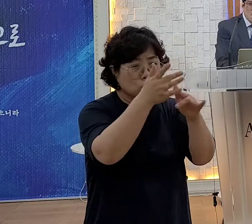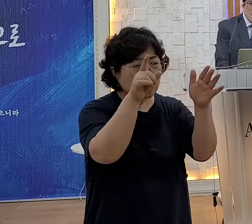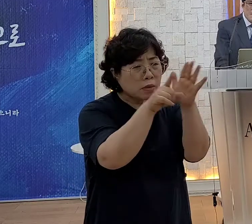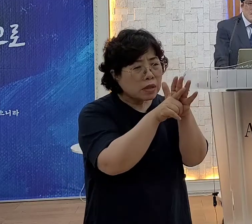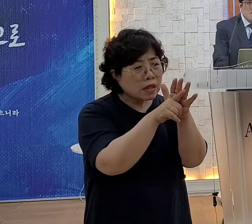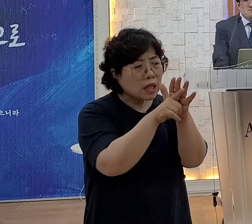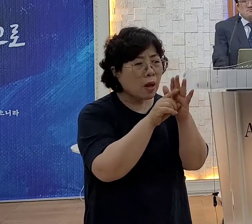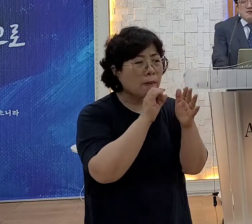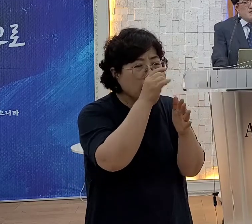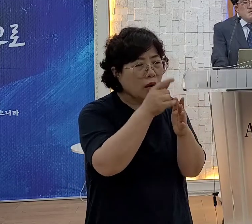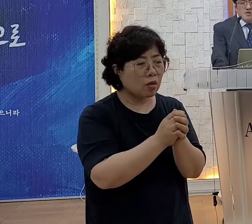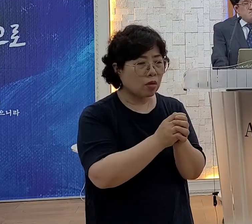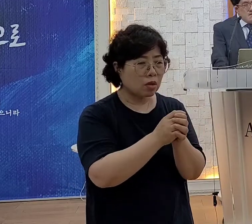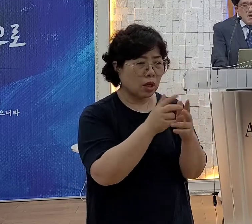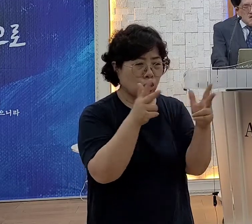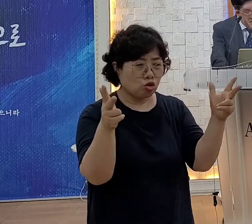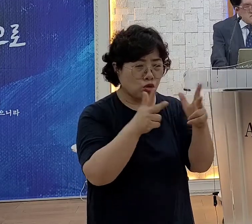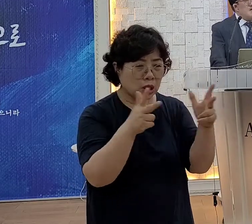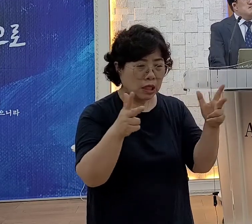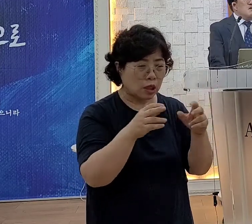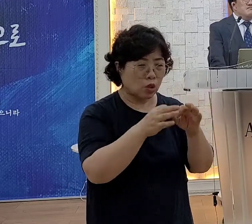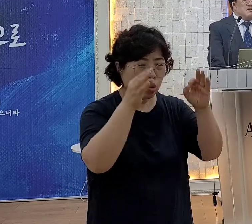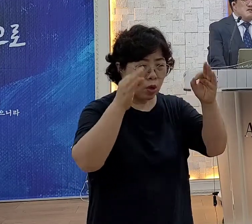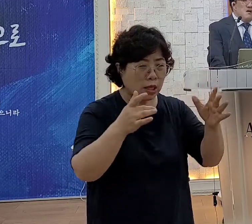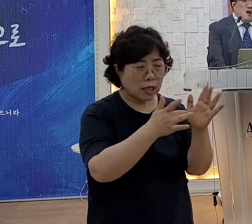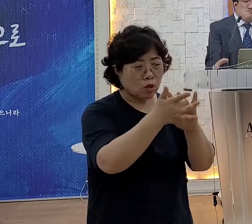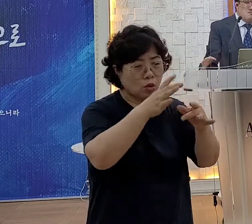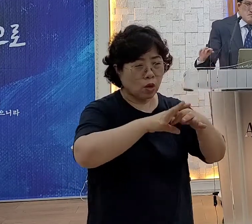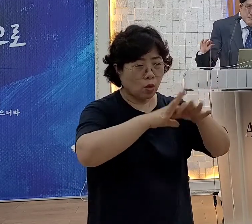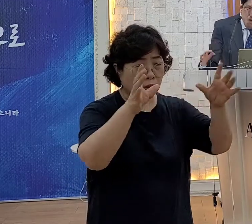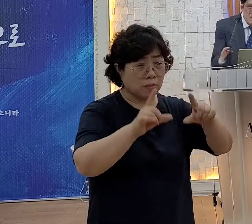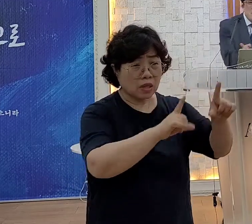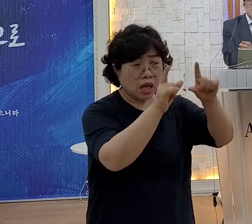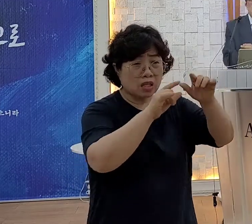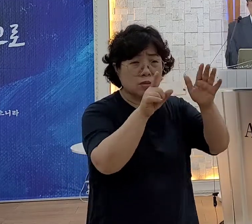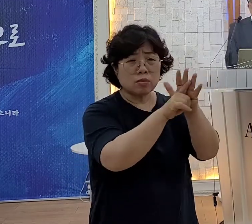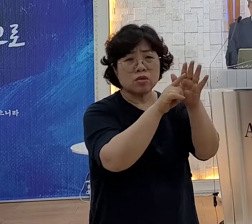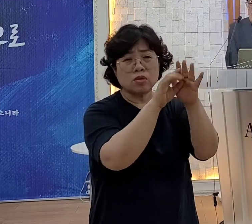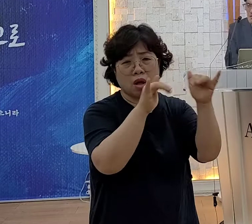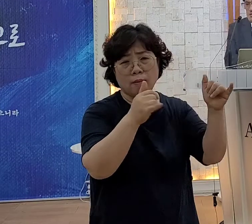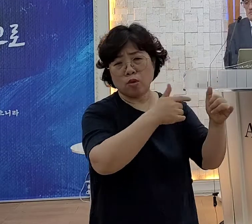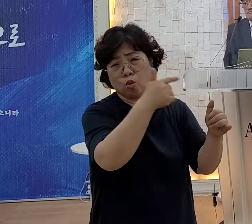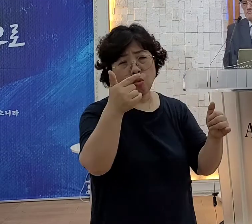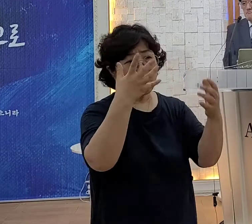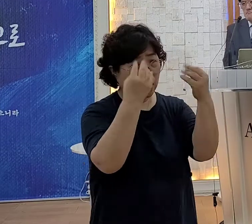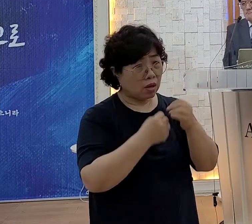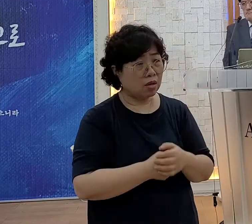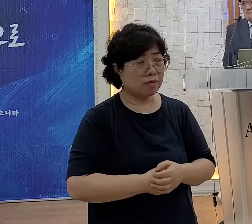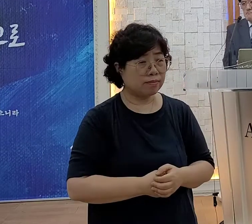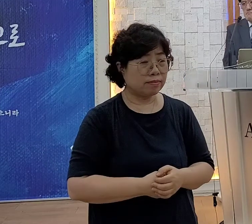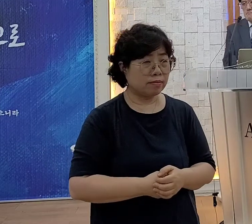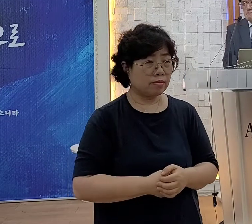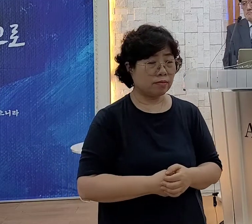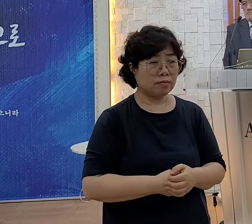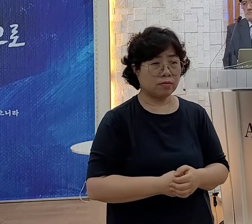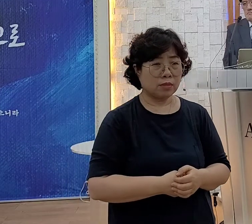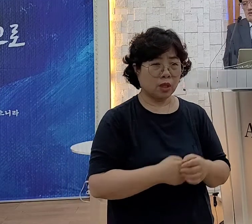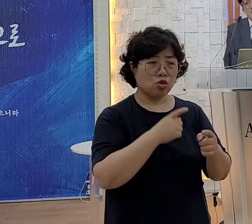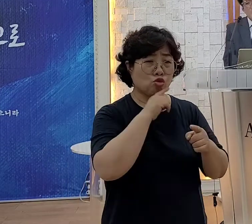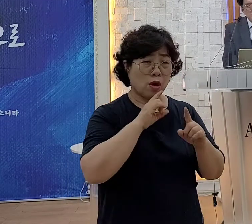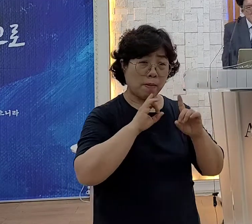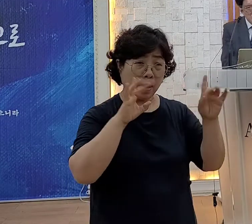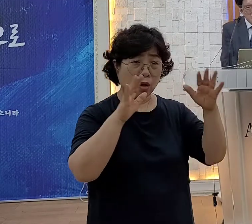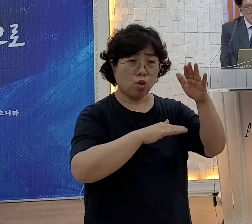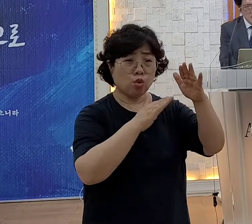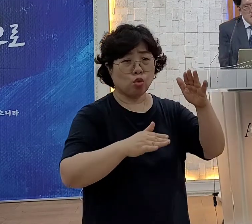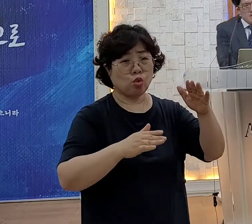교회 오는데 나머지 일주일 동안 내가 예수와 상관없이 사는 사람들이 한국 교회 지금 대부분입니다. 큰일 났습니다. 근데